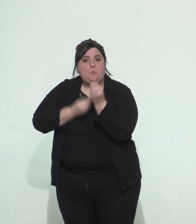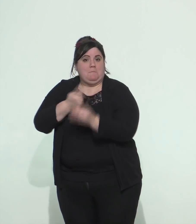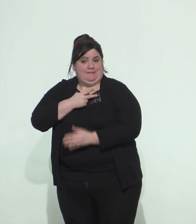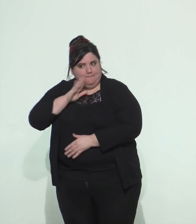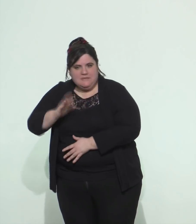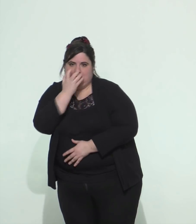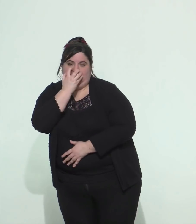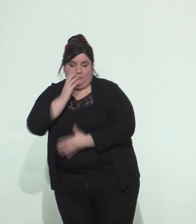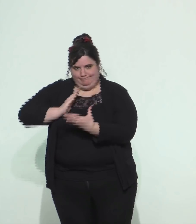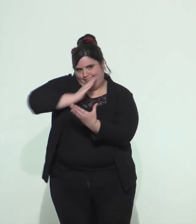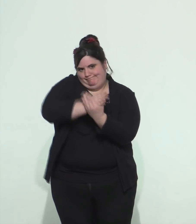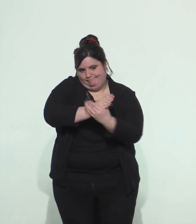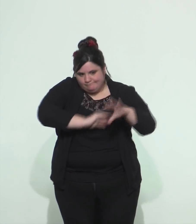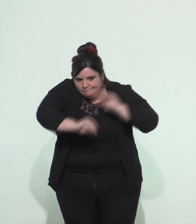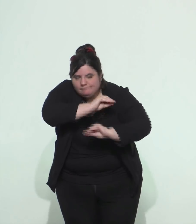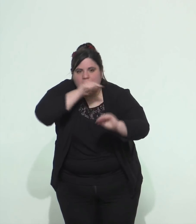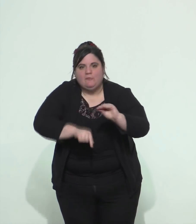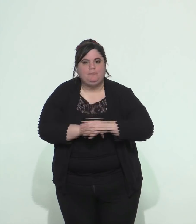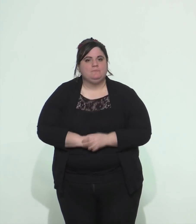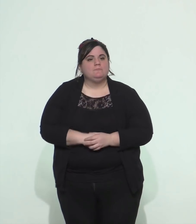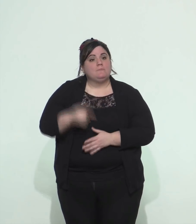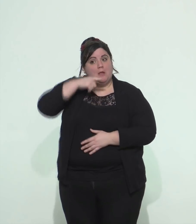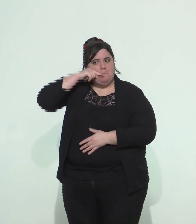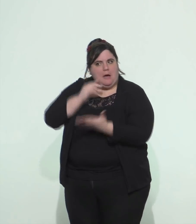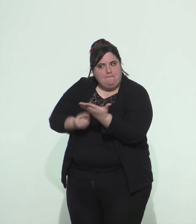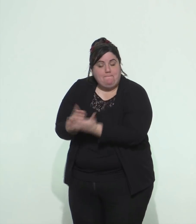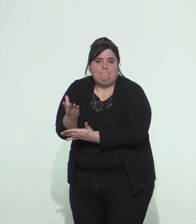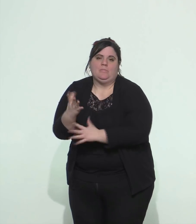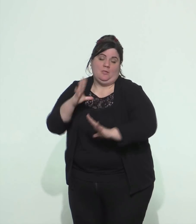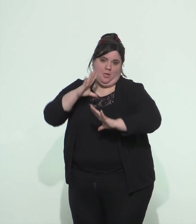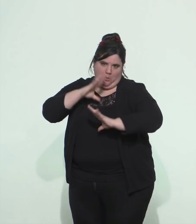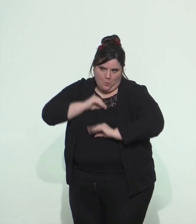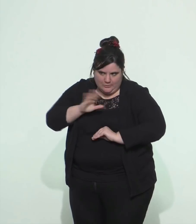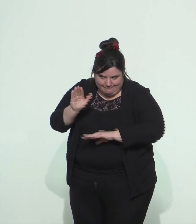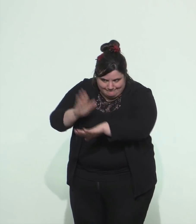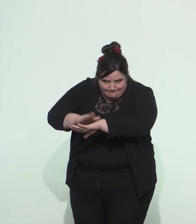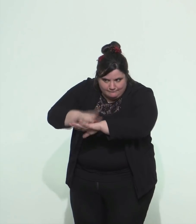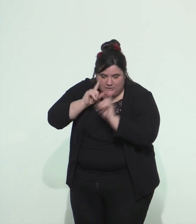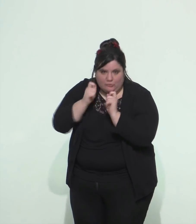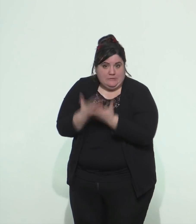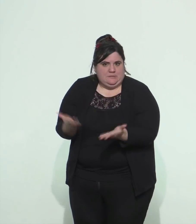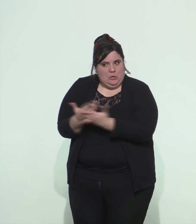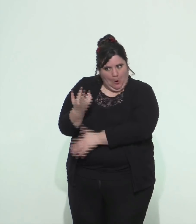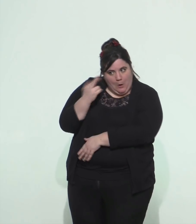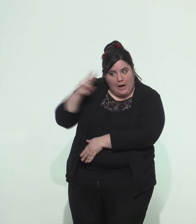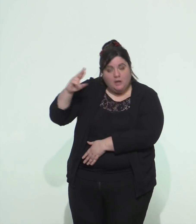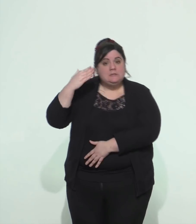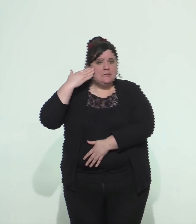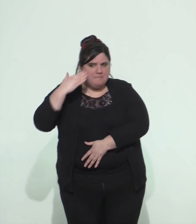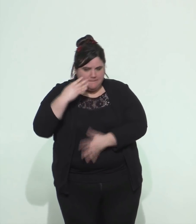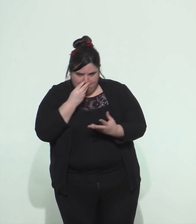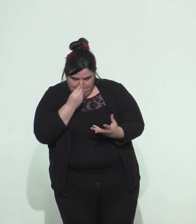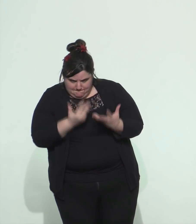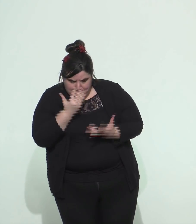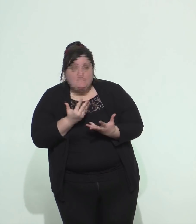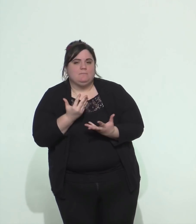parents, c'est une infection rare, c'est une affection qui nécessite effectivement une consultation immédiate de son médecin traitant, de son pédiatre